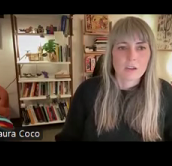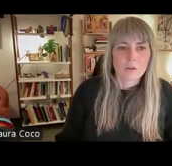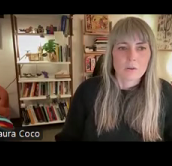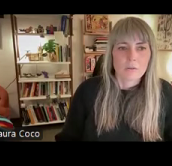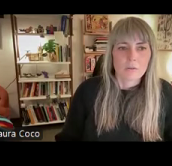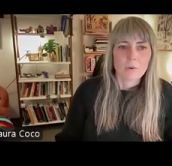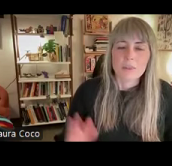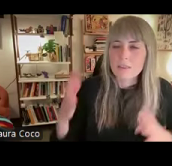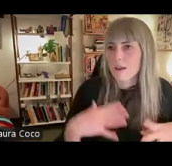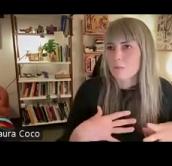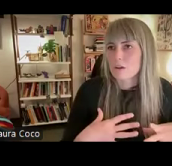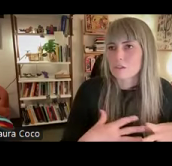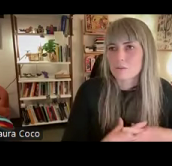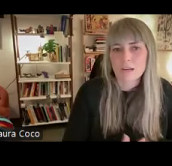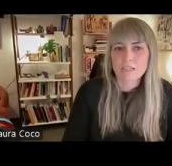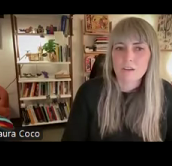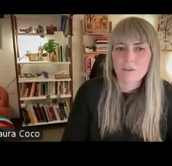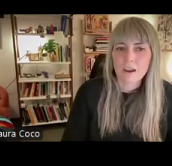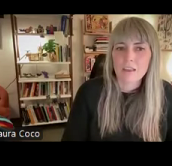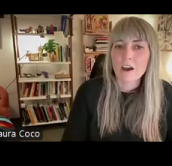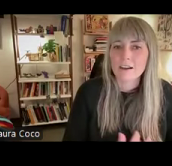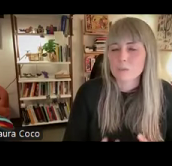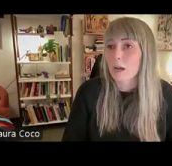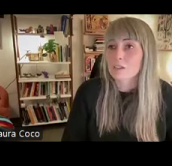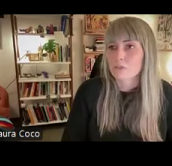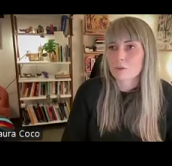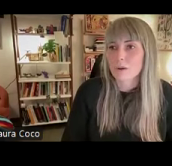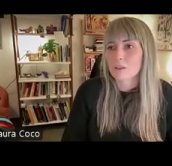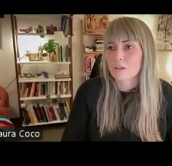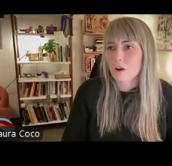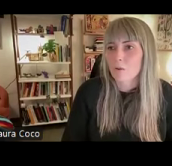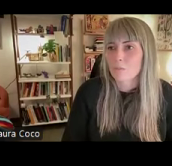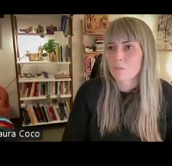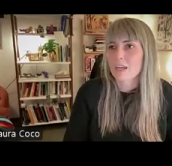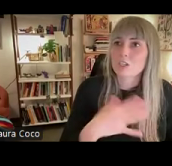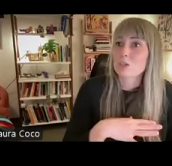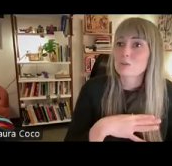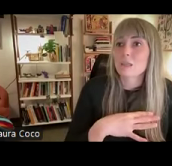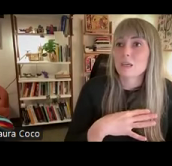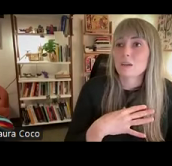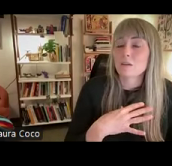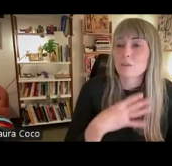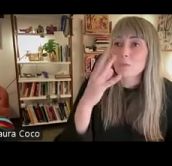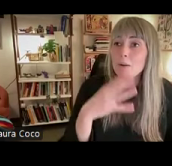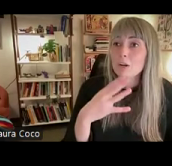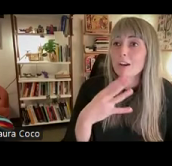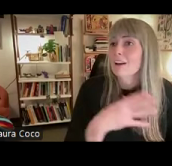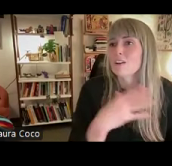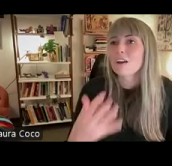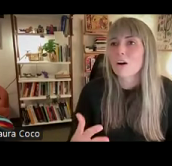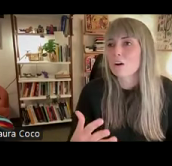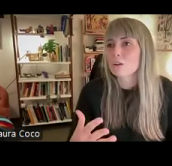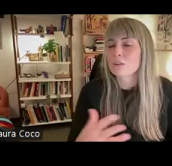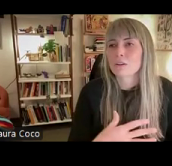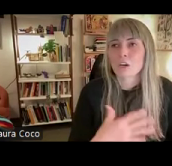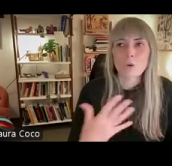agrícola que están asociados con Within that, we una also want to pérdida auditiva identify más the severa hotspots for y noise cuáles on the son también farm. los Like I showed you hotspots in o los the puntos calientes para thermometer,